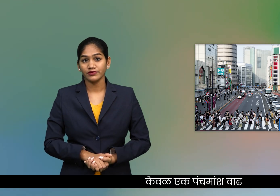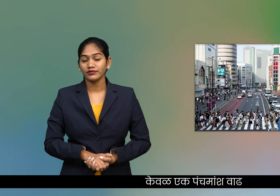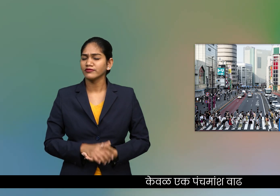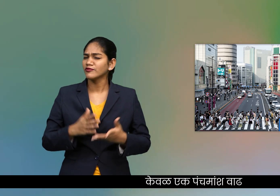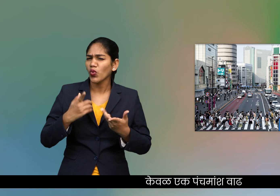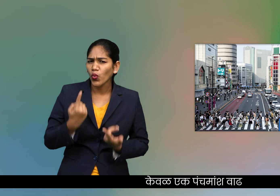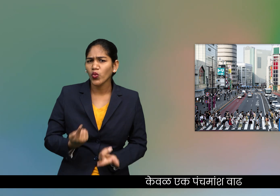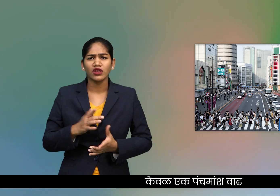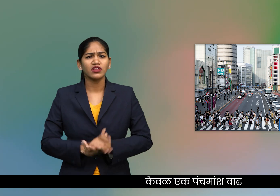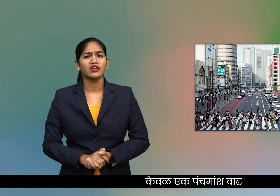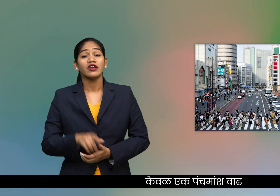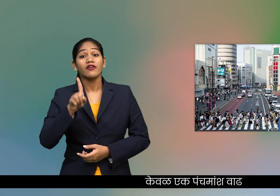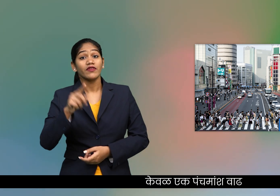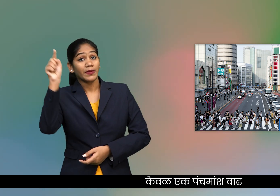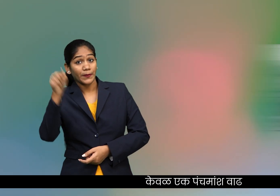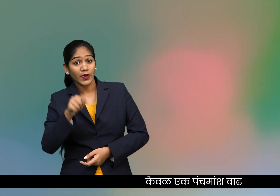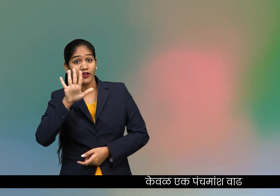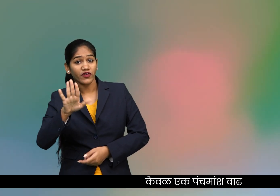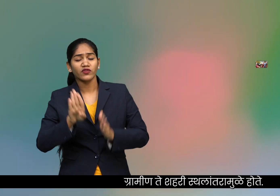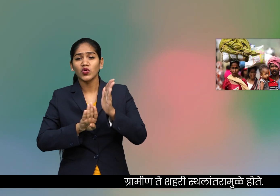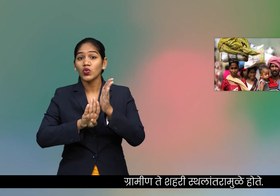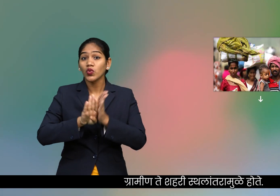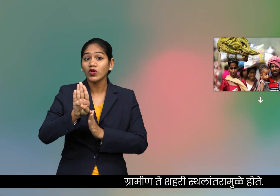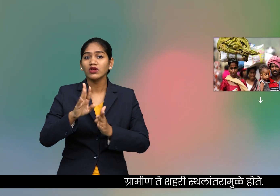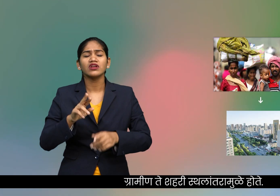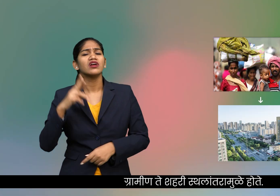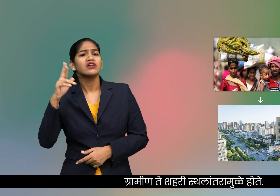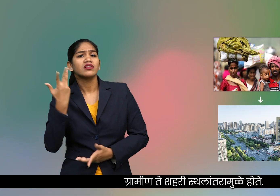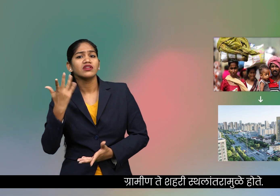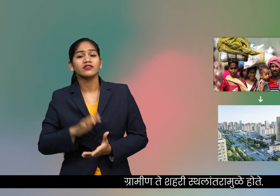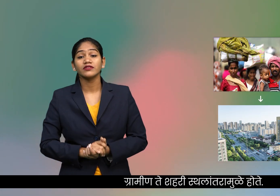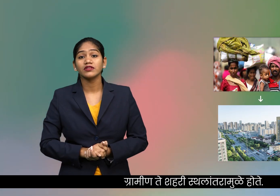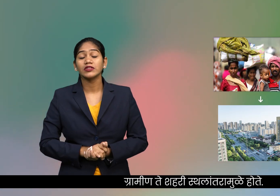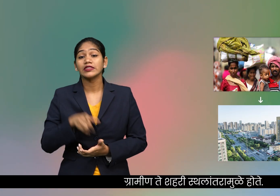केवळ 1/5 वाढ ग्रामीण ते शहरी स्थळांमुळे होते.